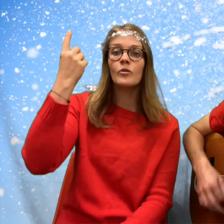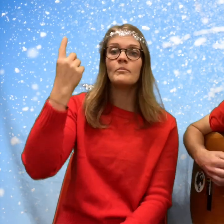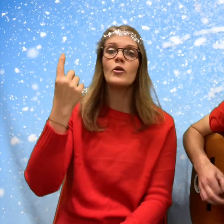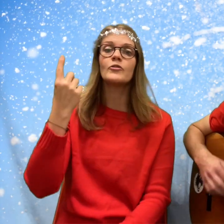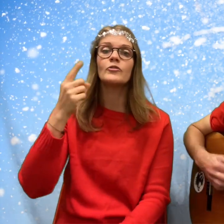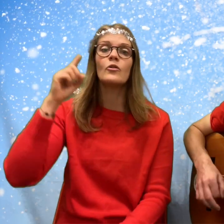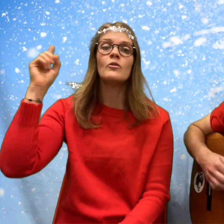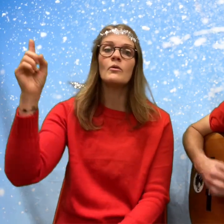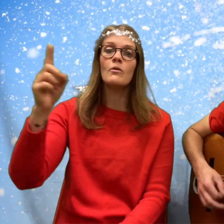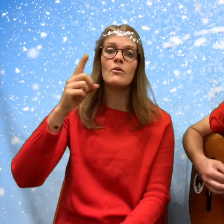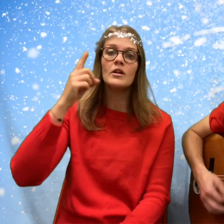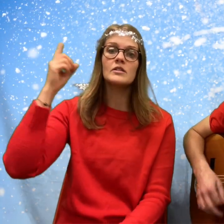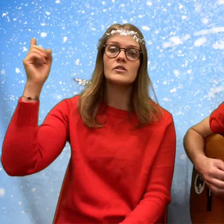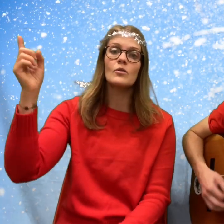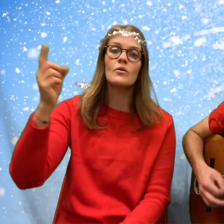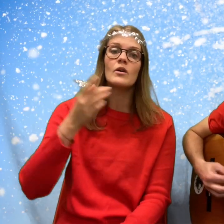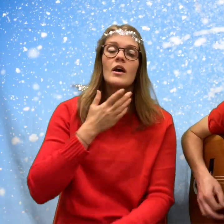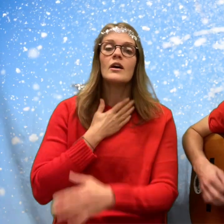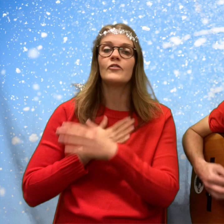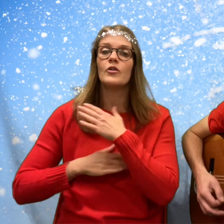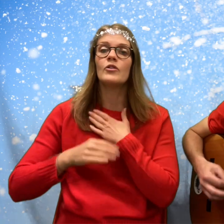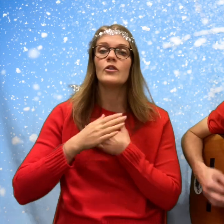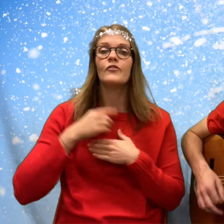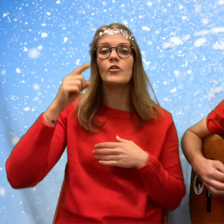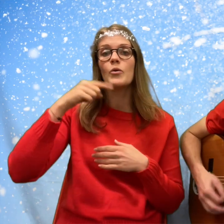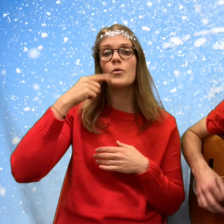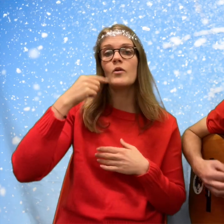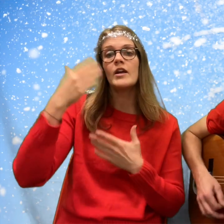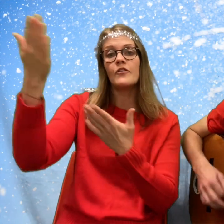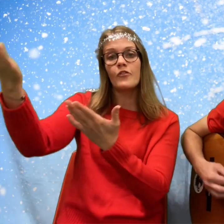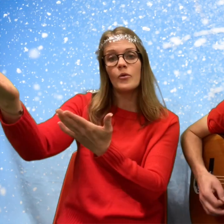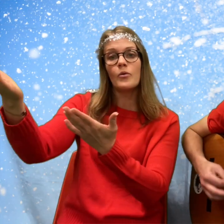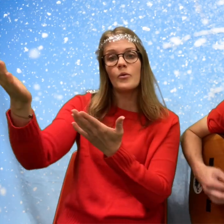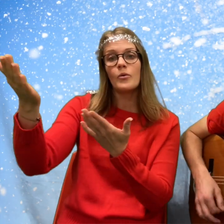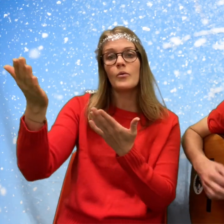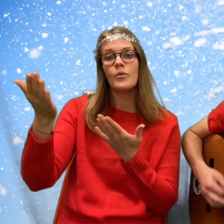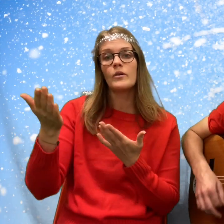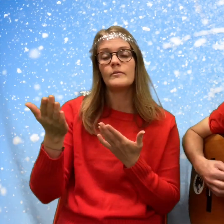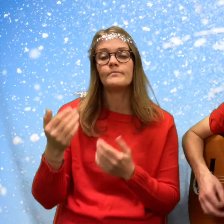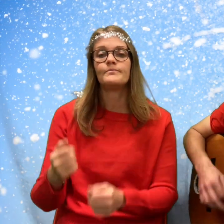En gång gott om året så, en fröjde för julig få.